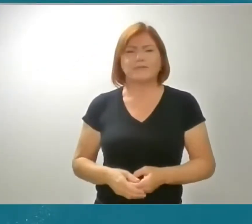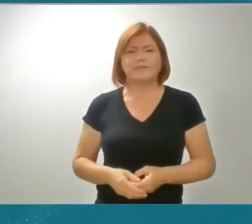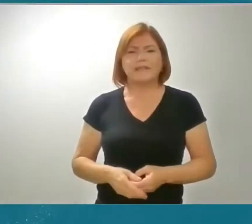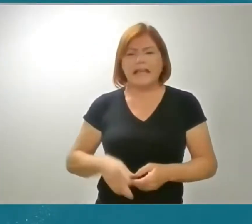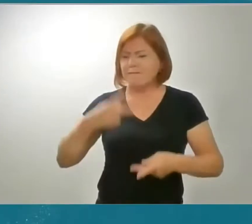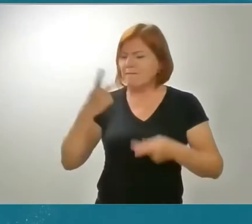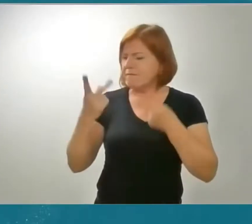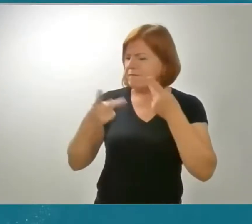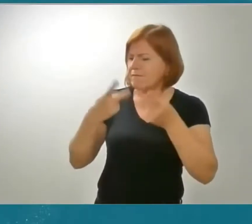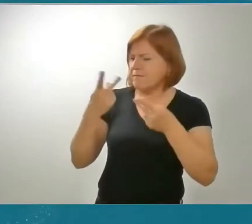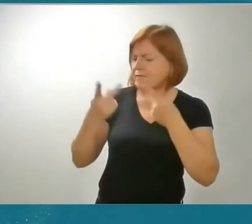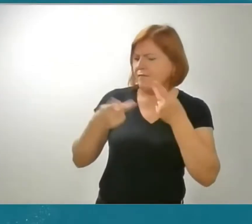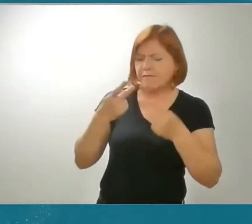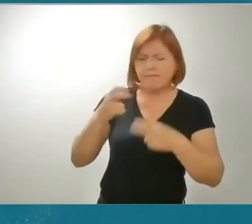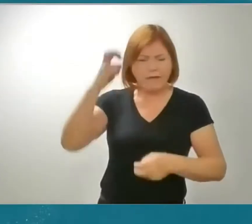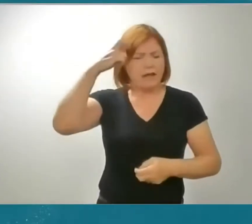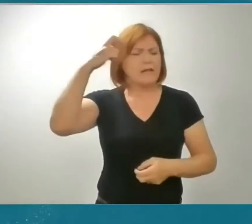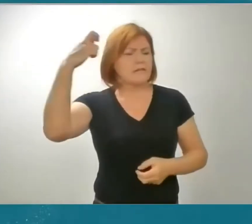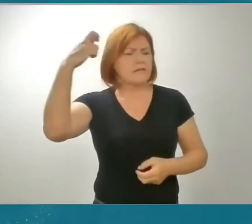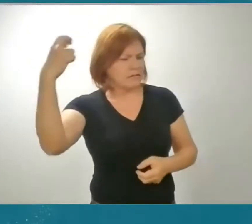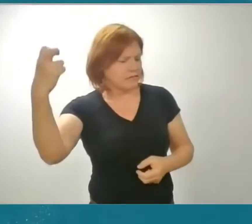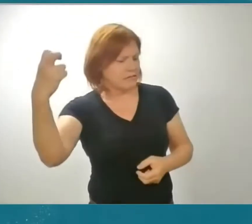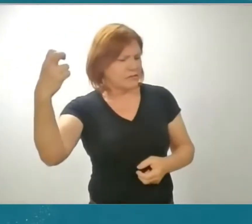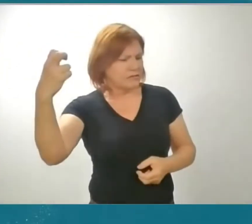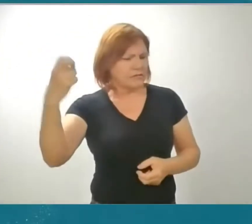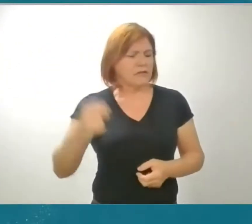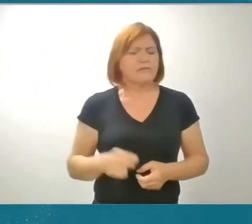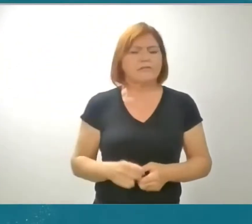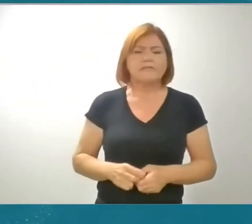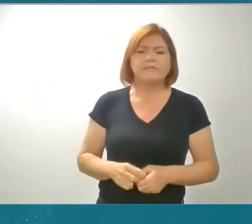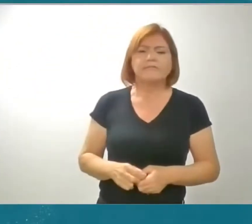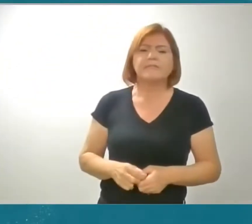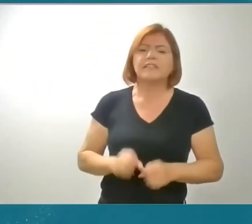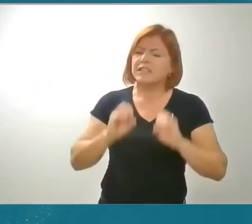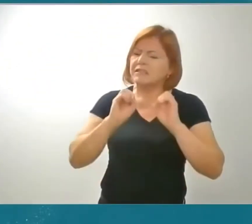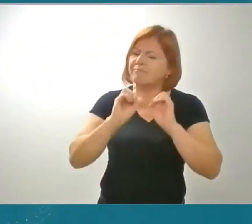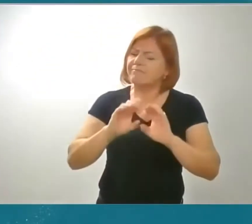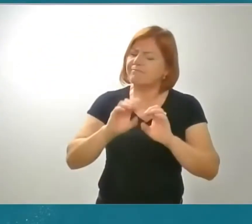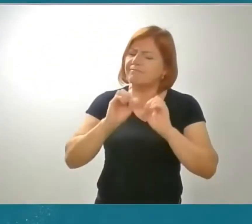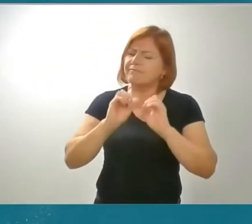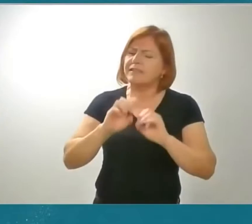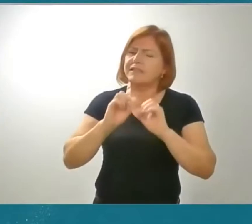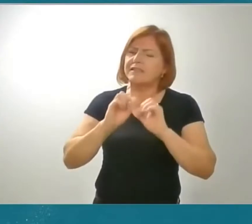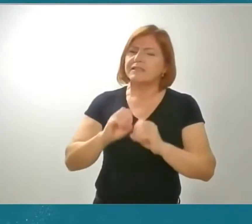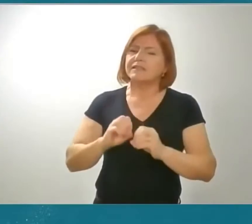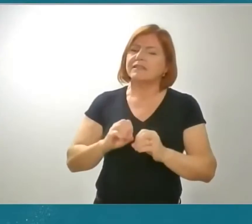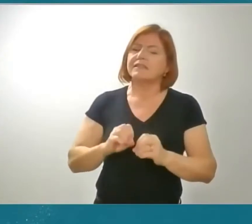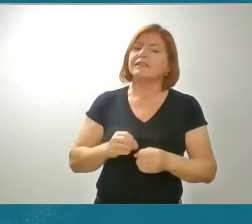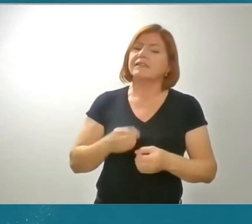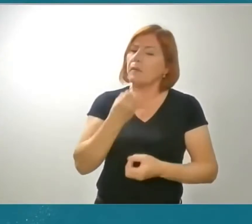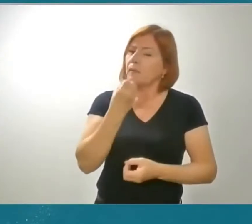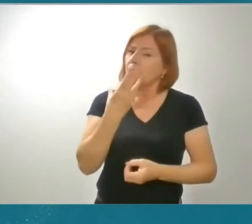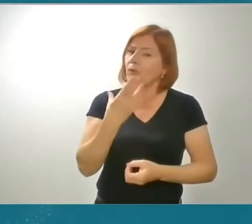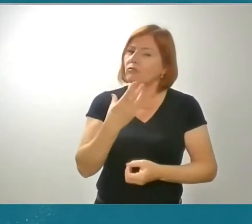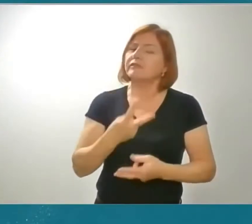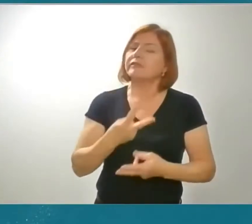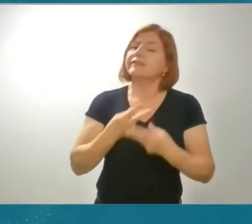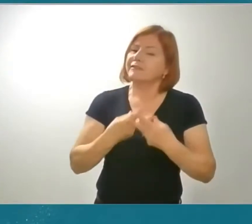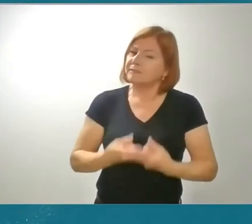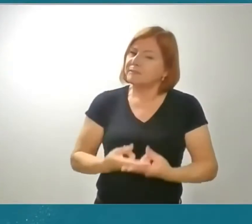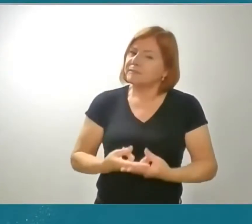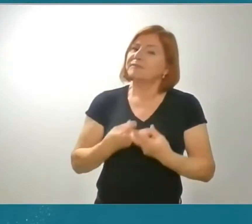Filho confiou todo o julgamento. Irmãos, quem é o juiz? É o Filho, é